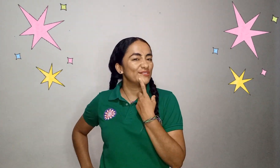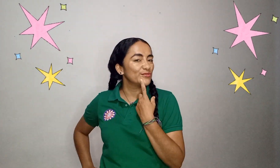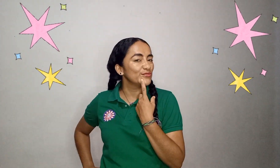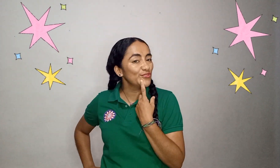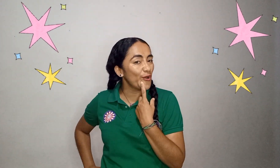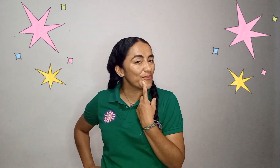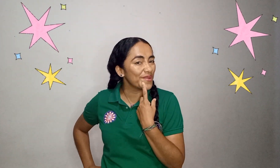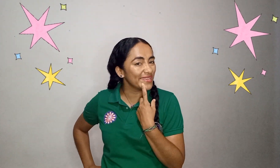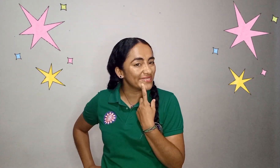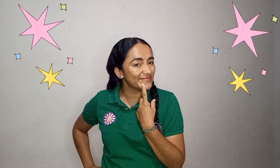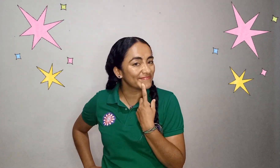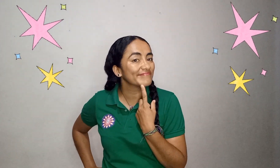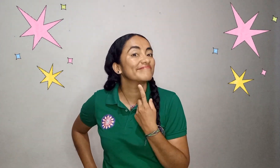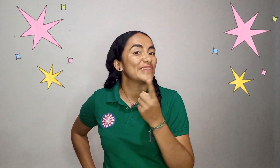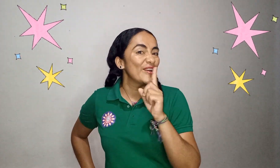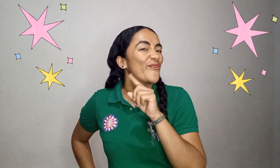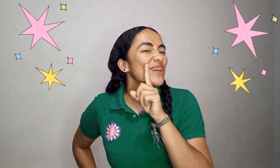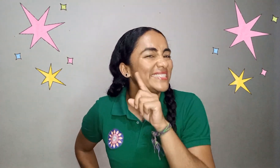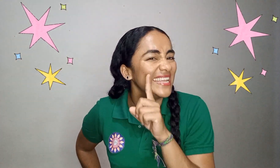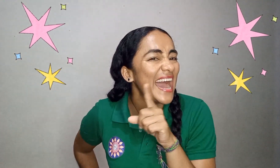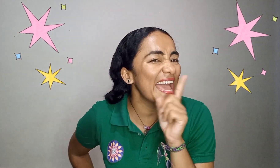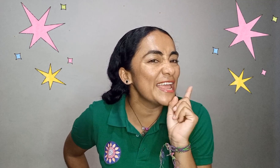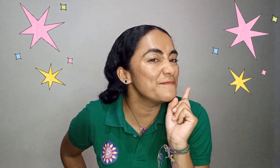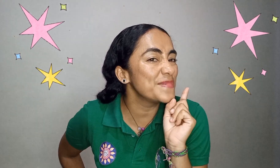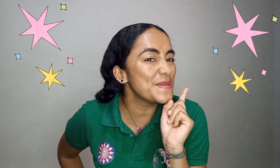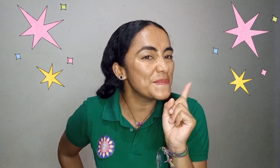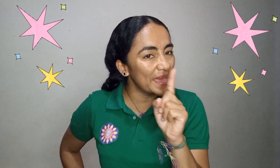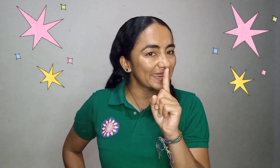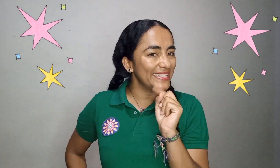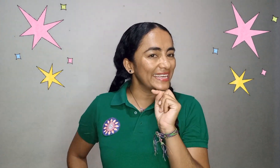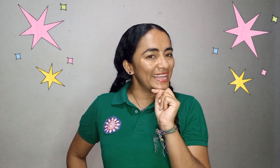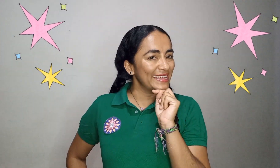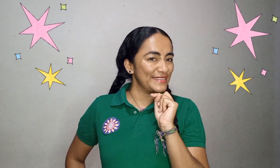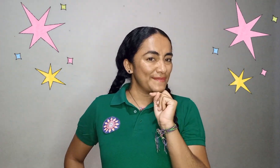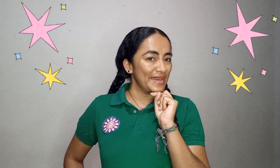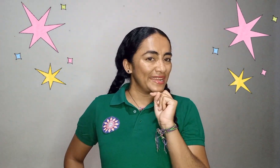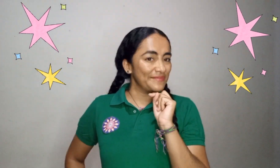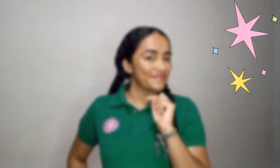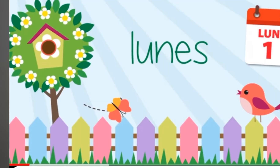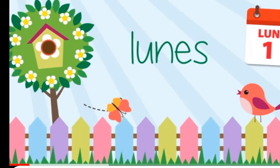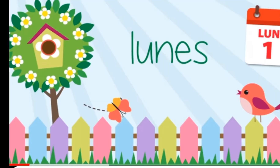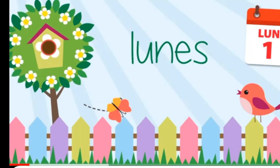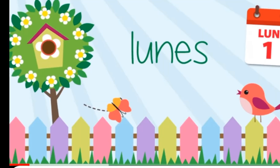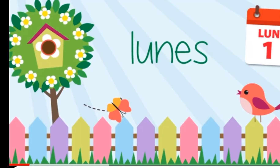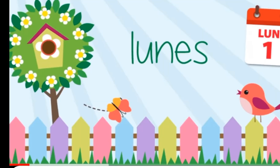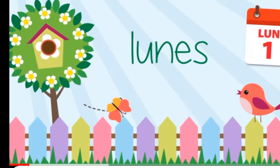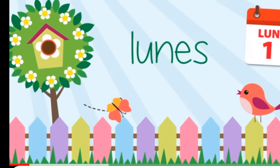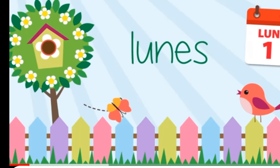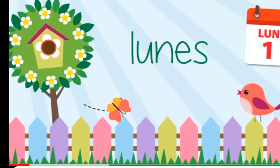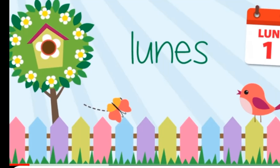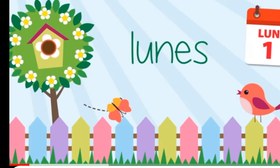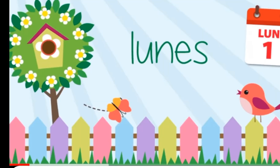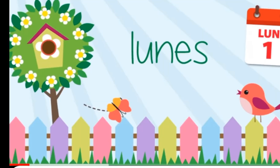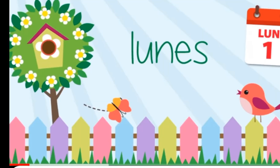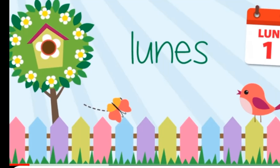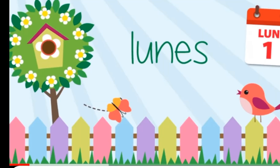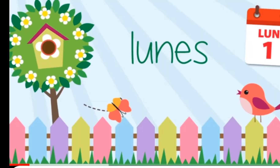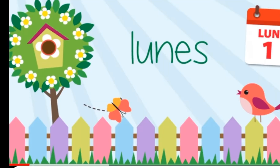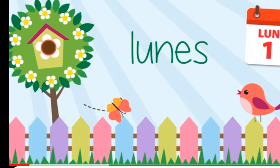sus nombres? ¿Cuál será el primer día de la semana? Les presento a nuestro amiguito